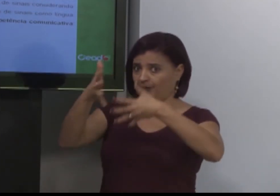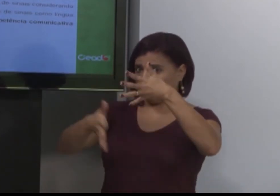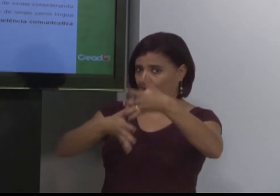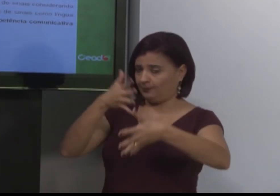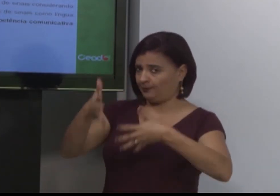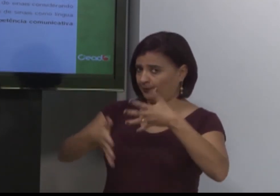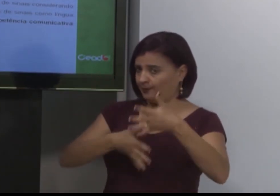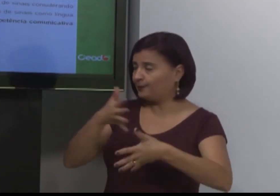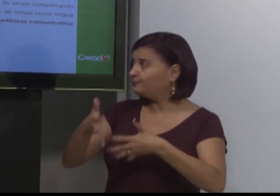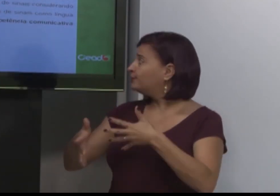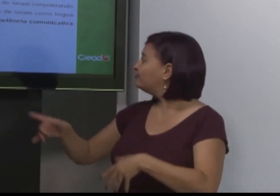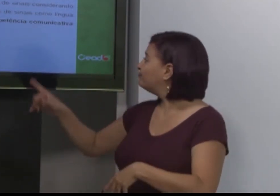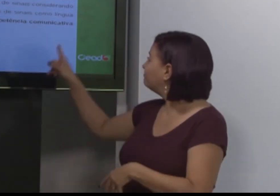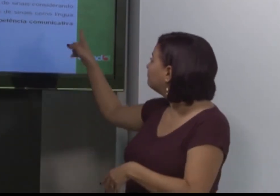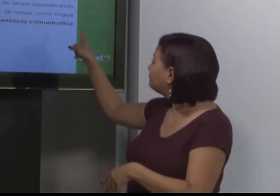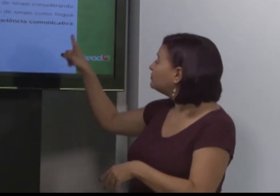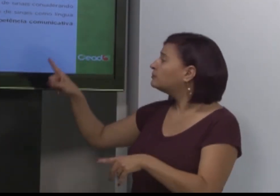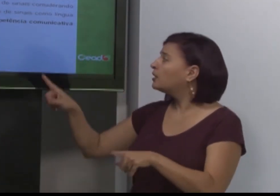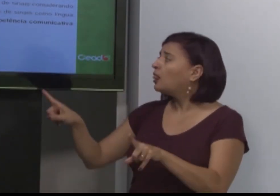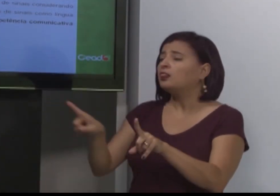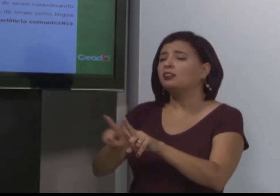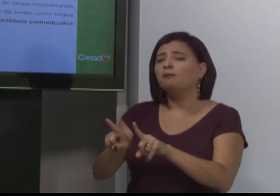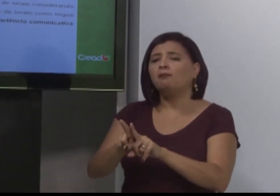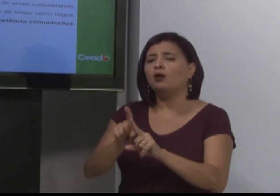para o ensino da língua de sinais,